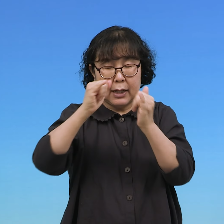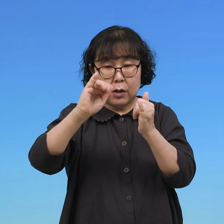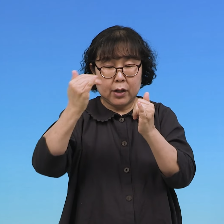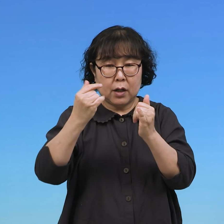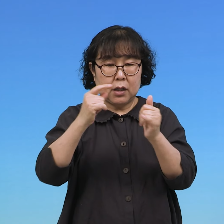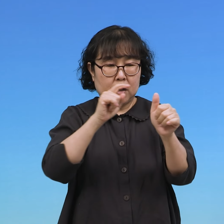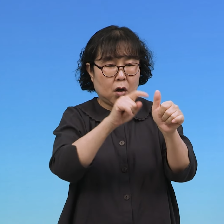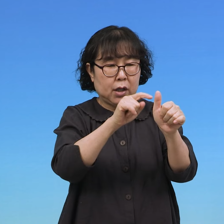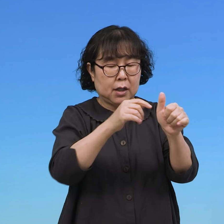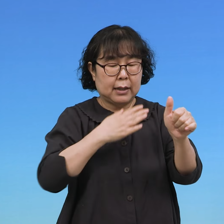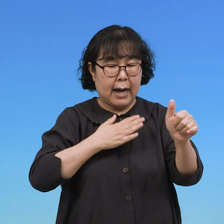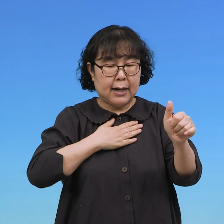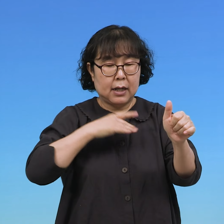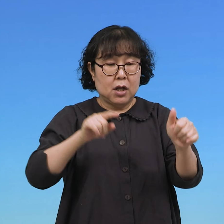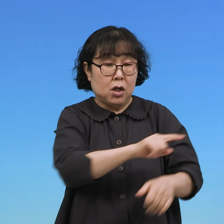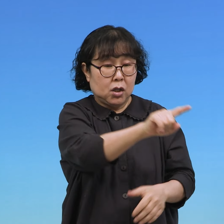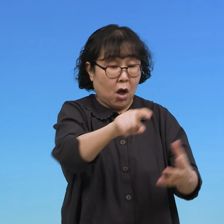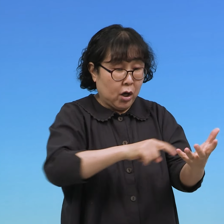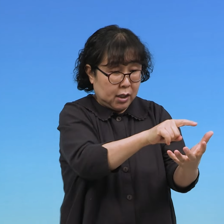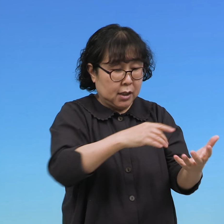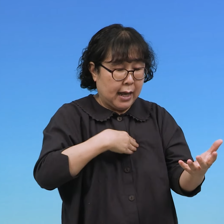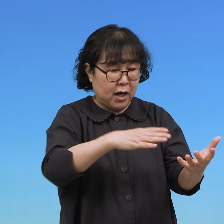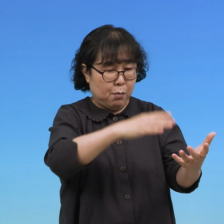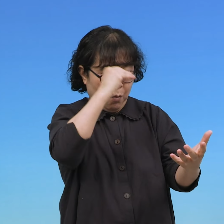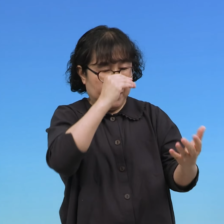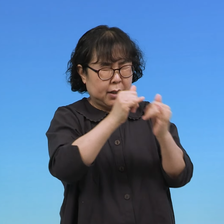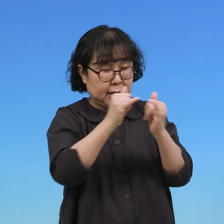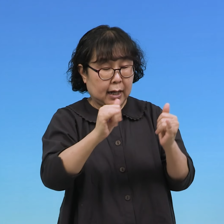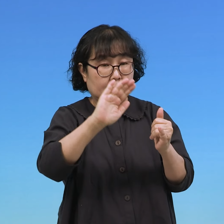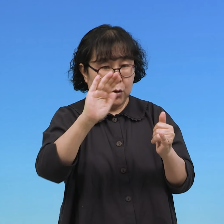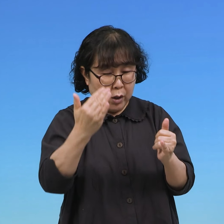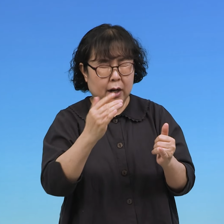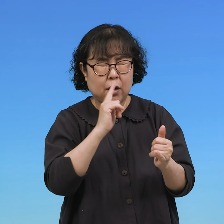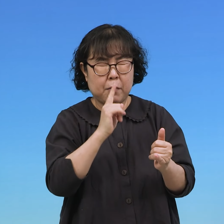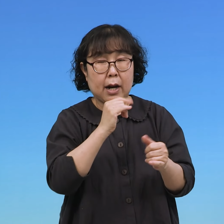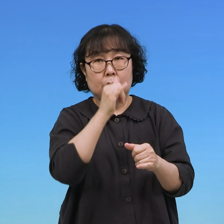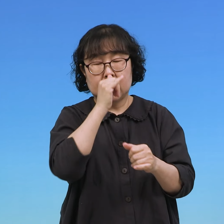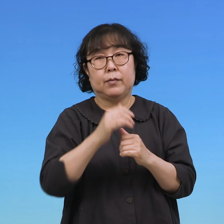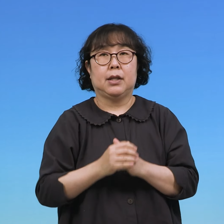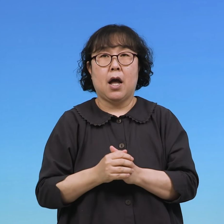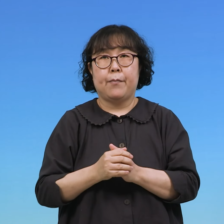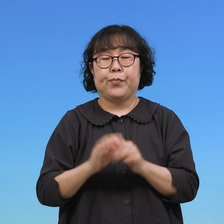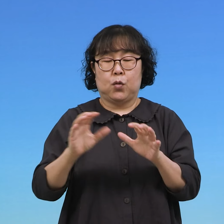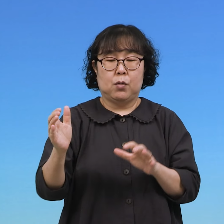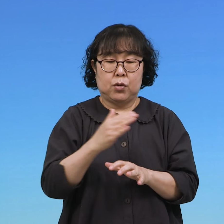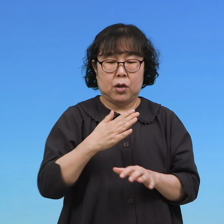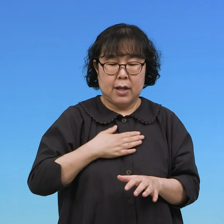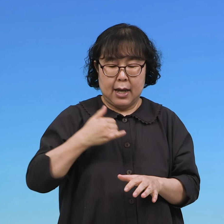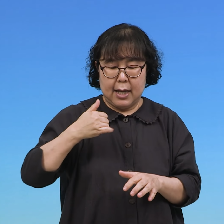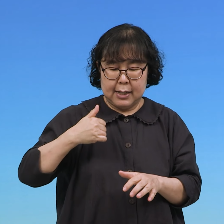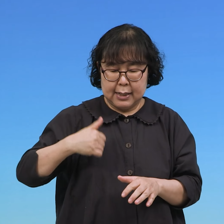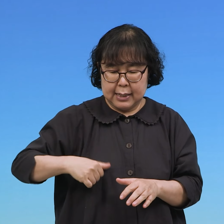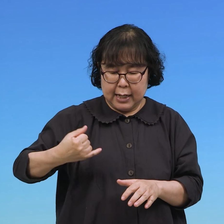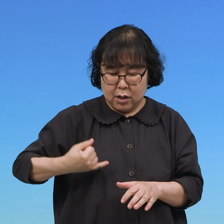되라. 우리 오늘부터 자녀 세대를 위해서라도 이 거룩을 추구하자고요.